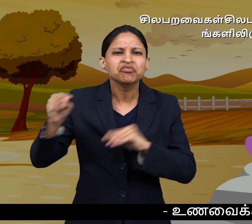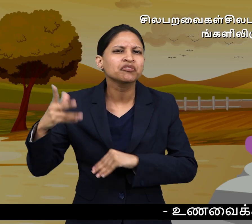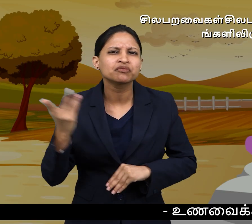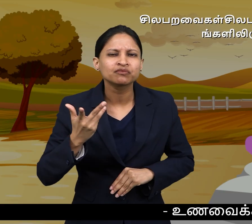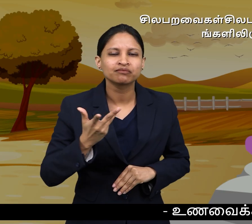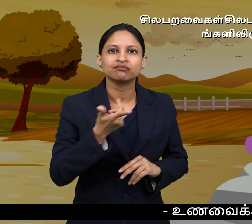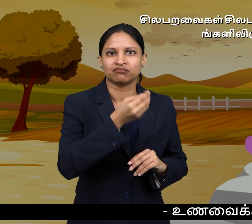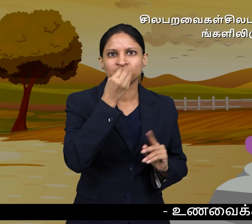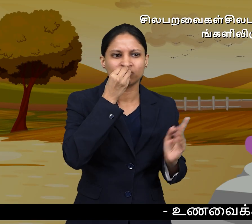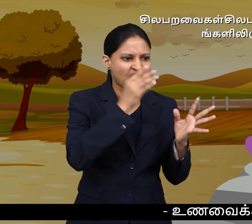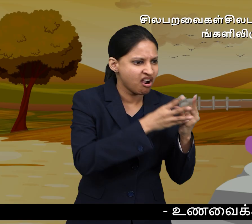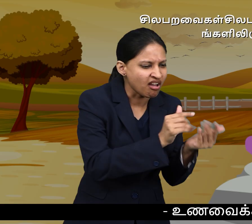உணவை கண்டுபிடிக்கவும்,